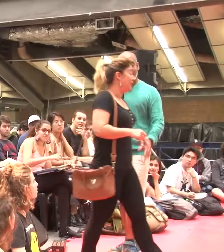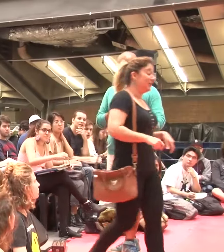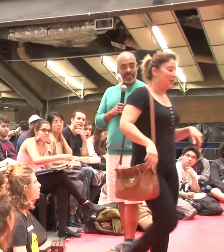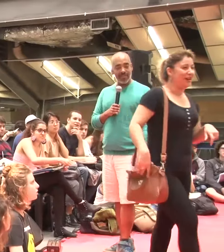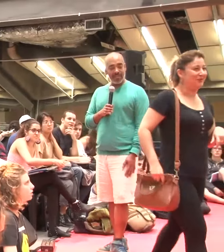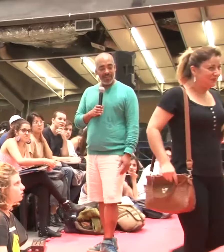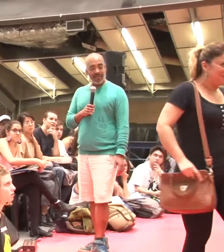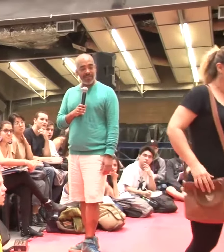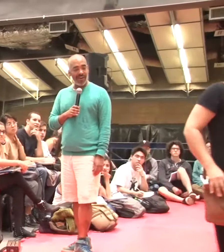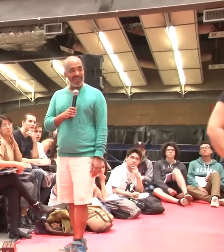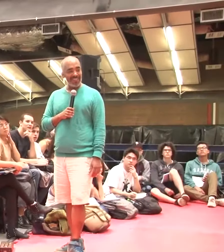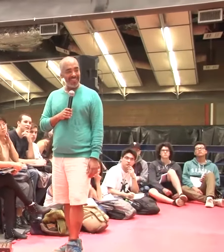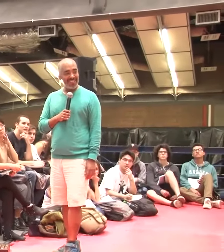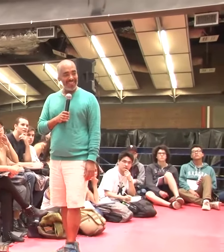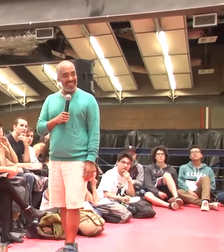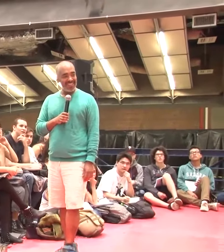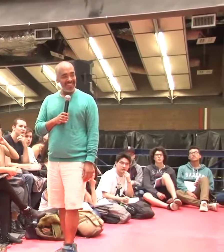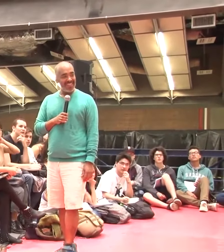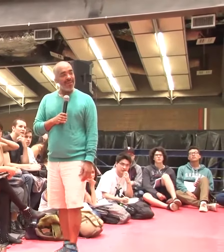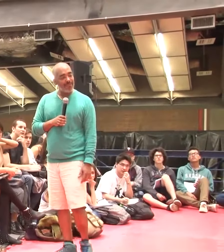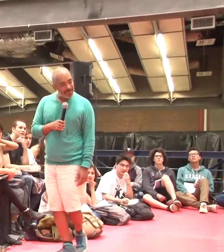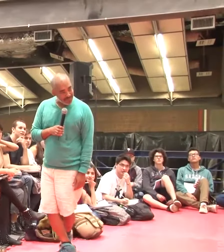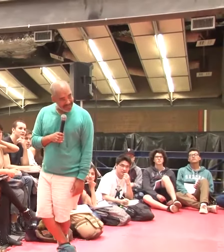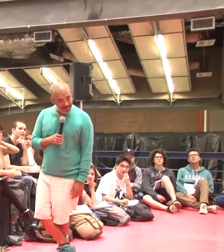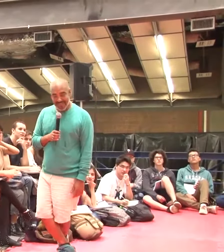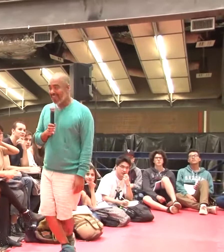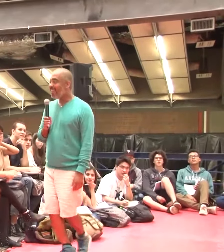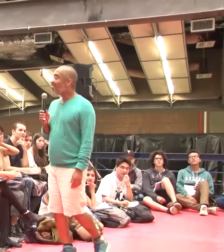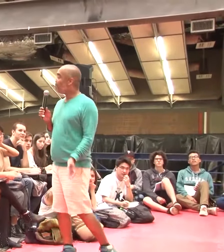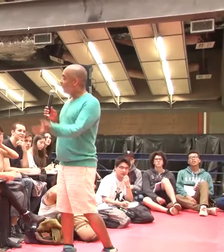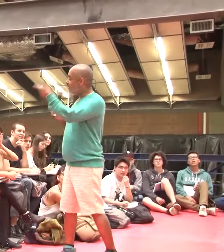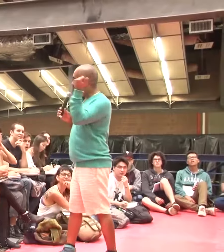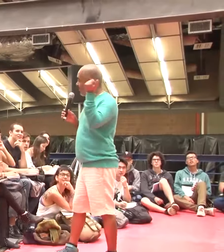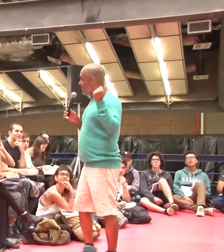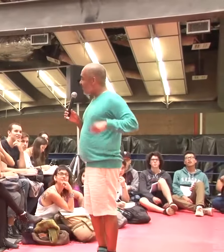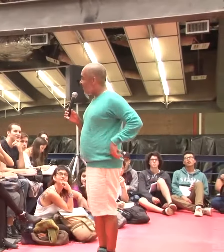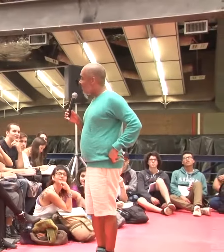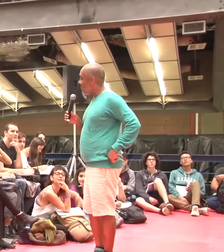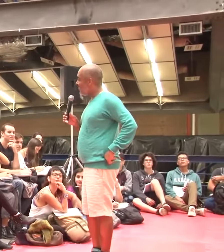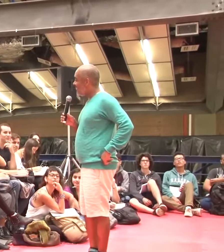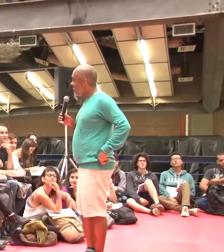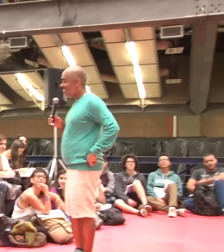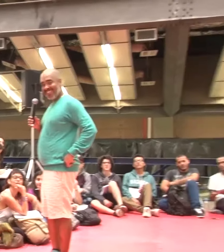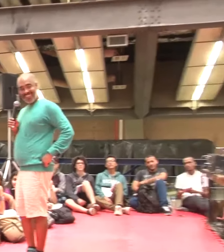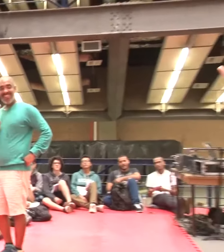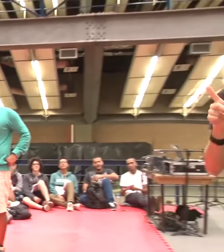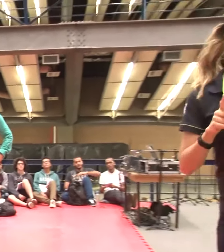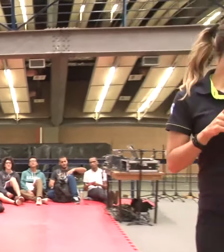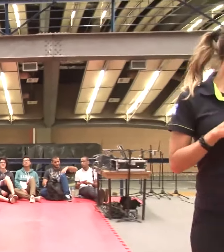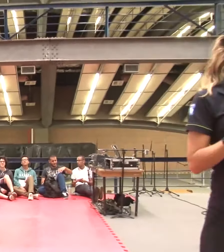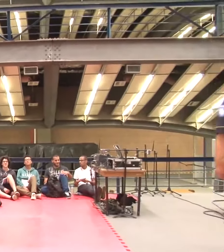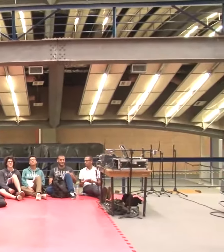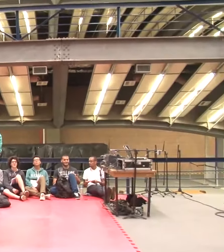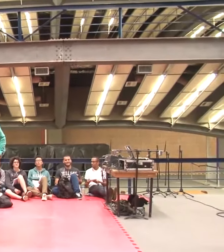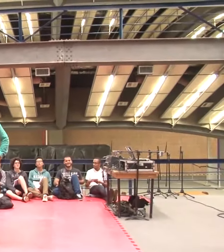Ah, você vai substituir? Qual é o seu nome? Eu sou Priscila. Prazer, Priscila. Gente, bom dia para Priscila. Eles